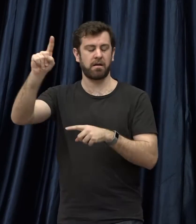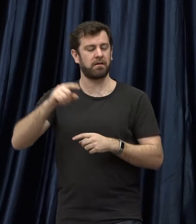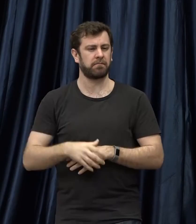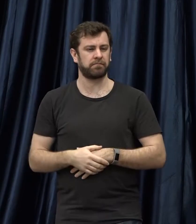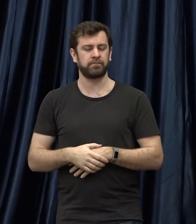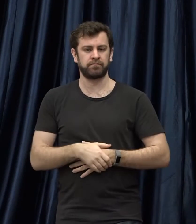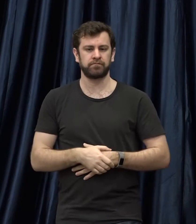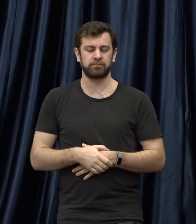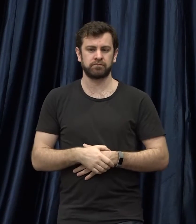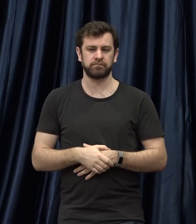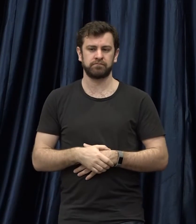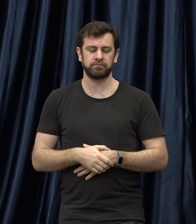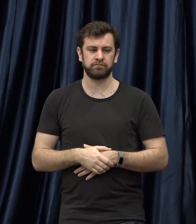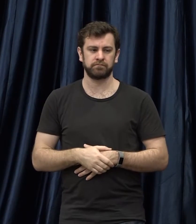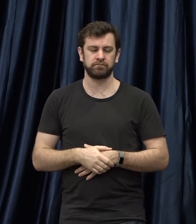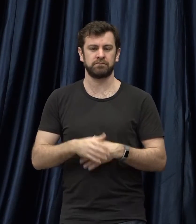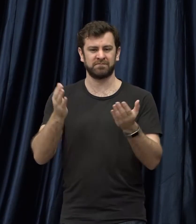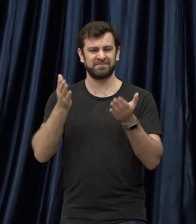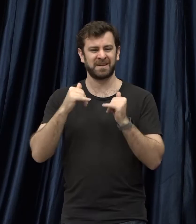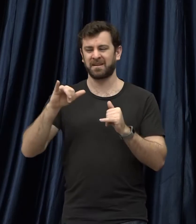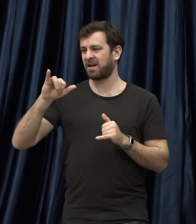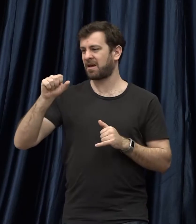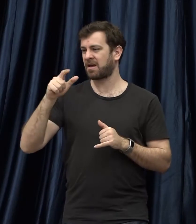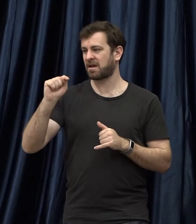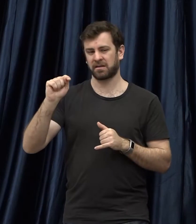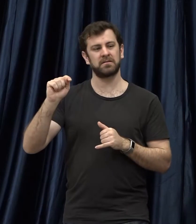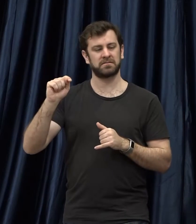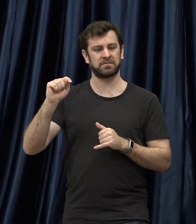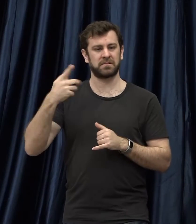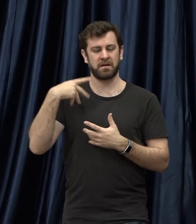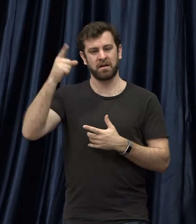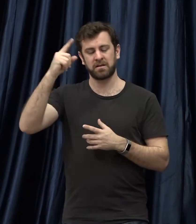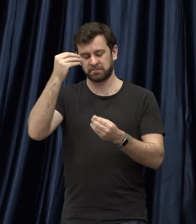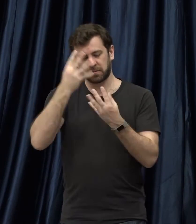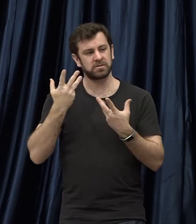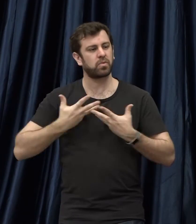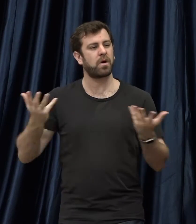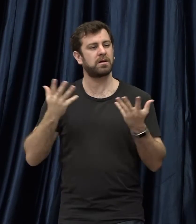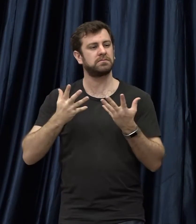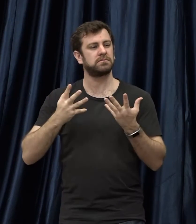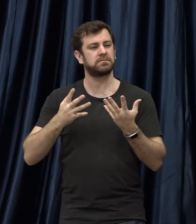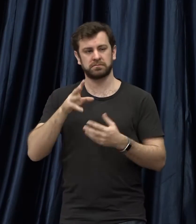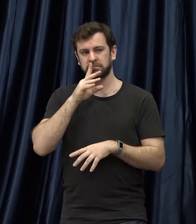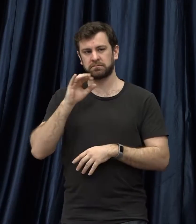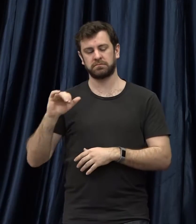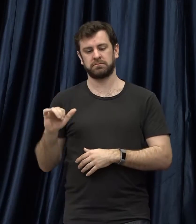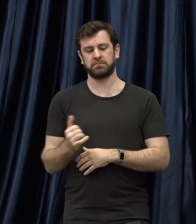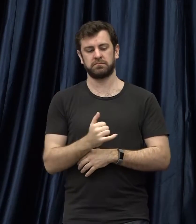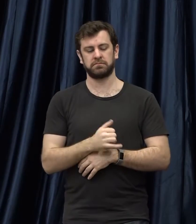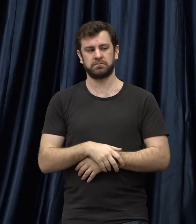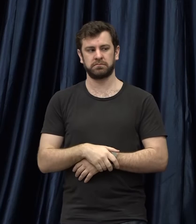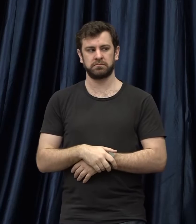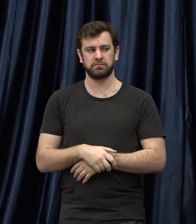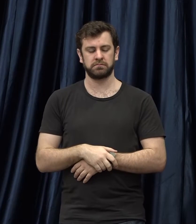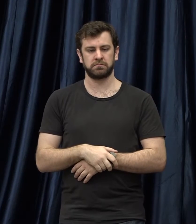Fussilat, in the next ayah, Allah tells us, نَحْنُ أَوْلِيَاؤُكُمْ فِي الْحَيَاةِ الدُّنْيا